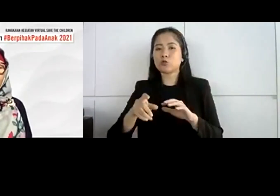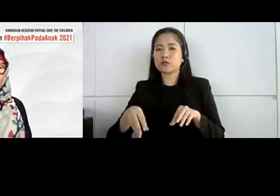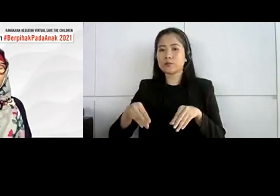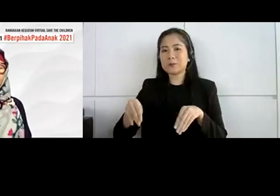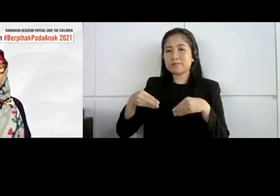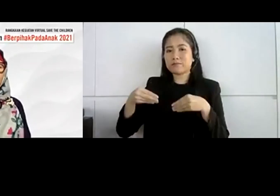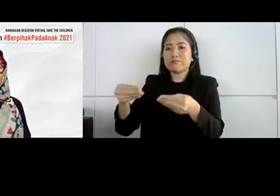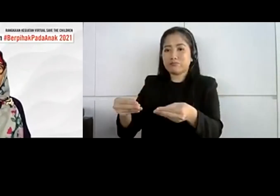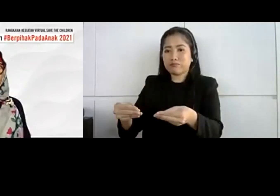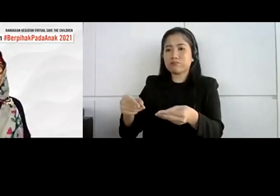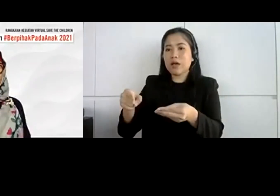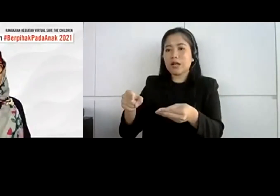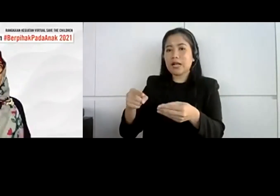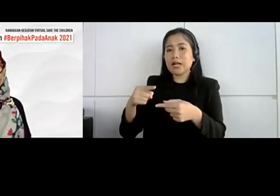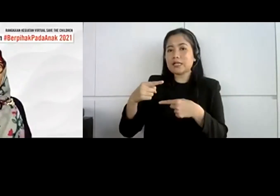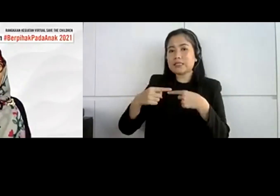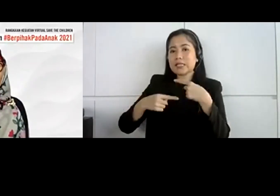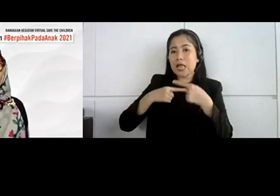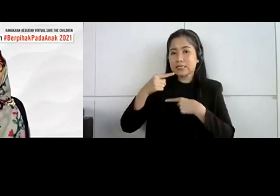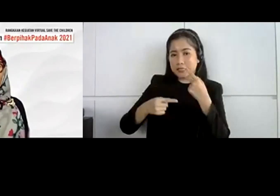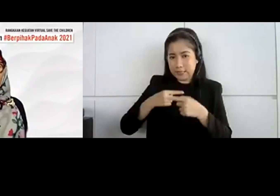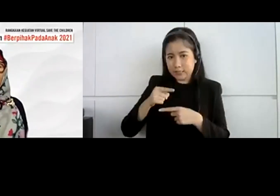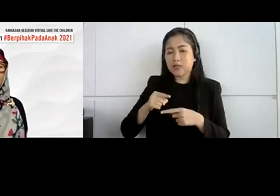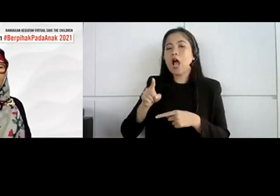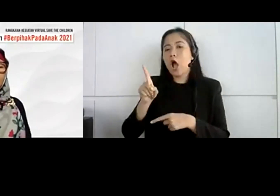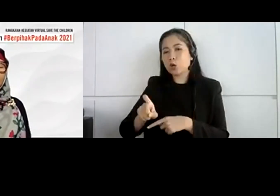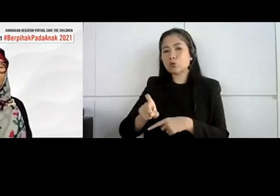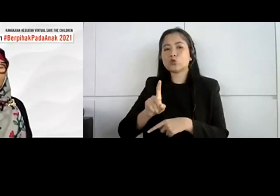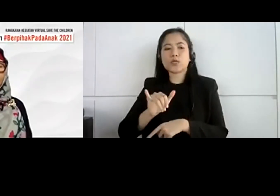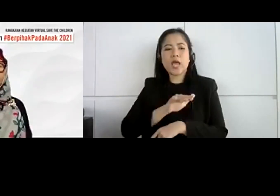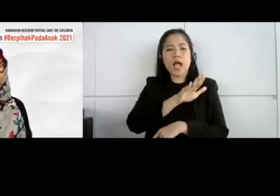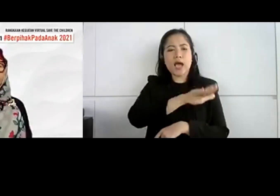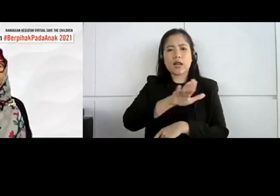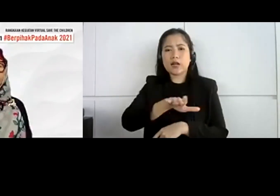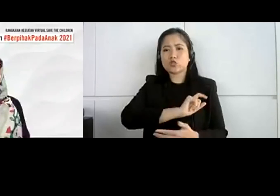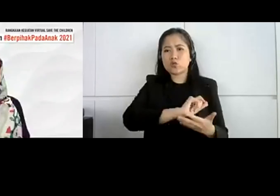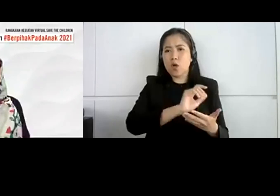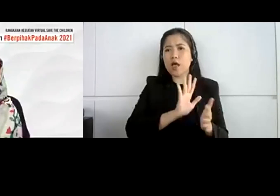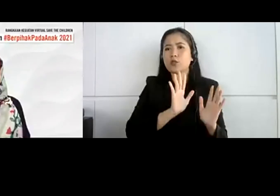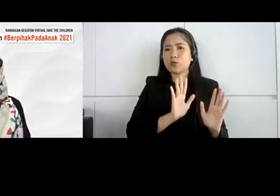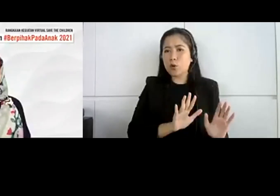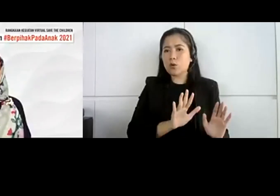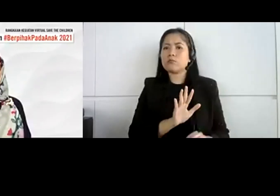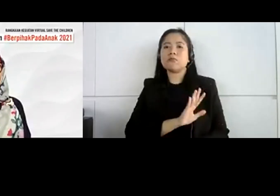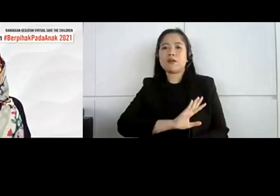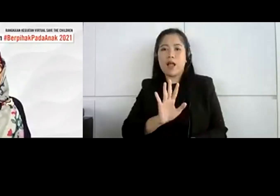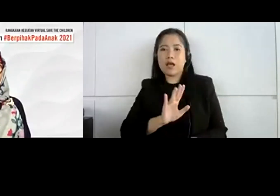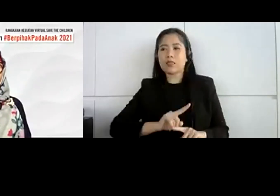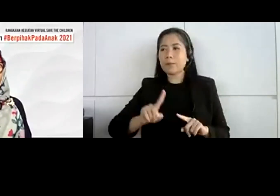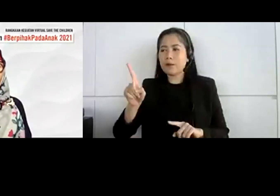diberikan penjelasan tidak hanya kepada anak-anak di sekolah, tapi juga kepada orang